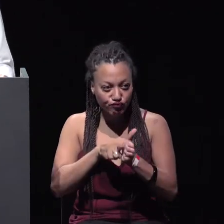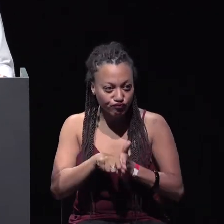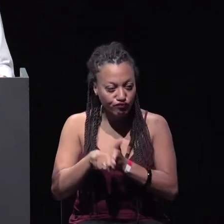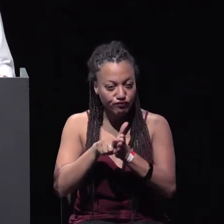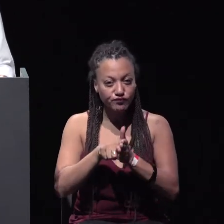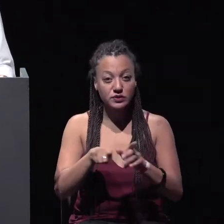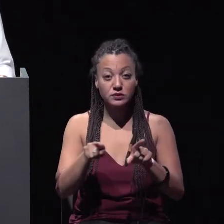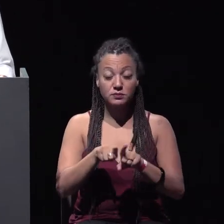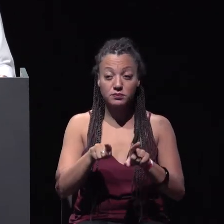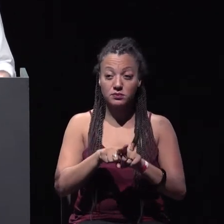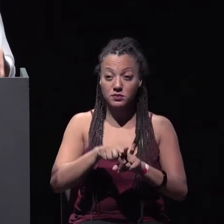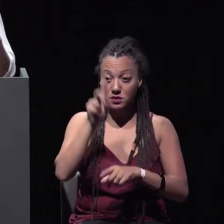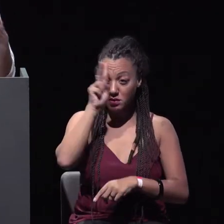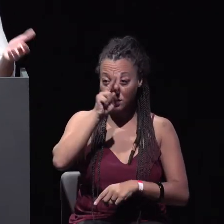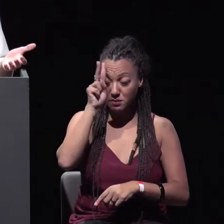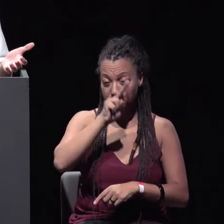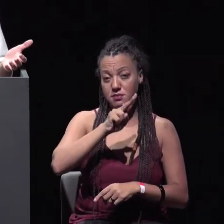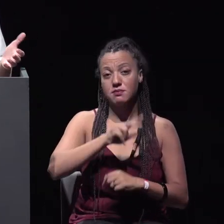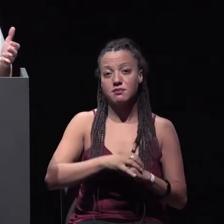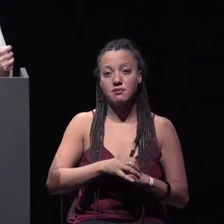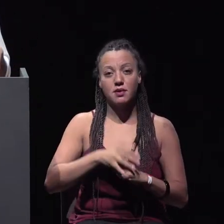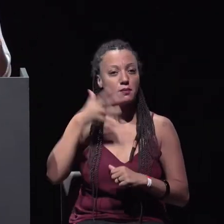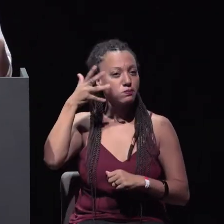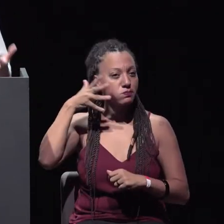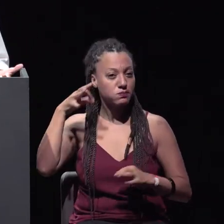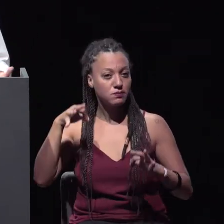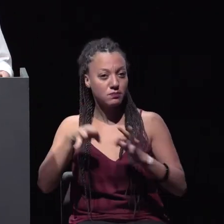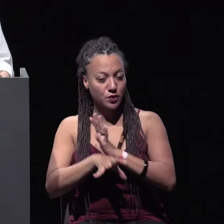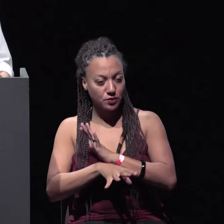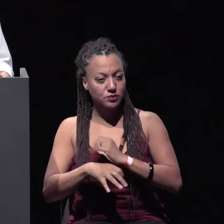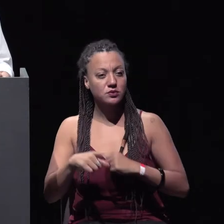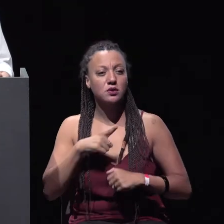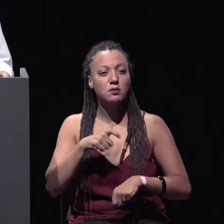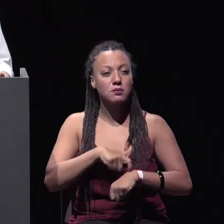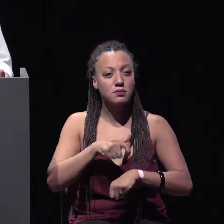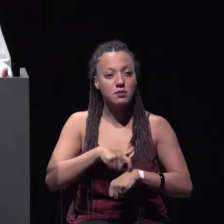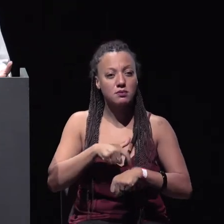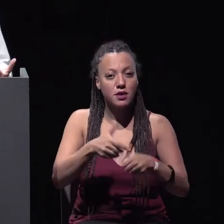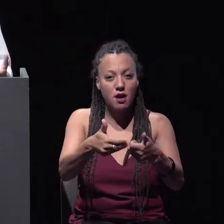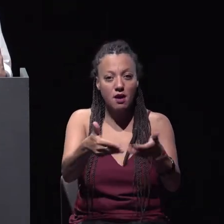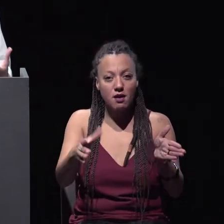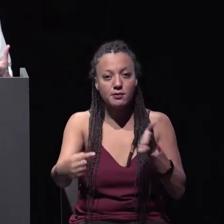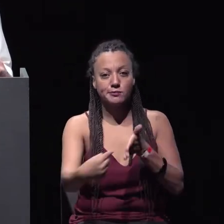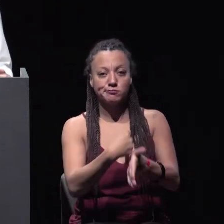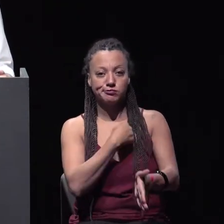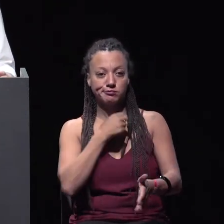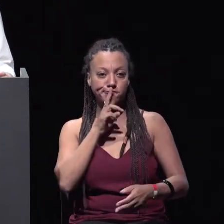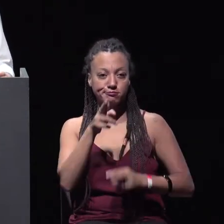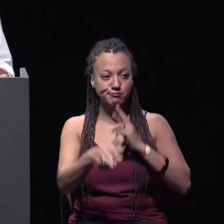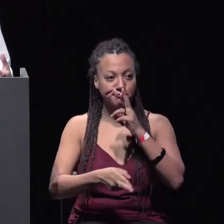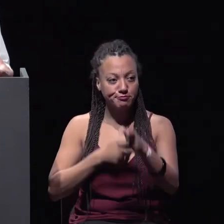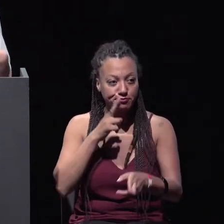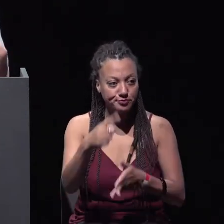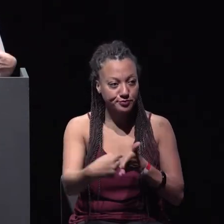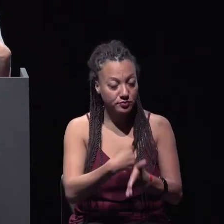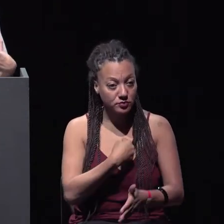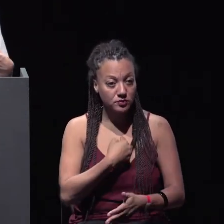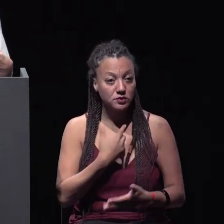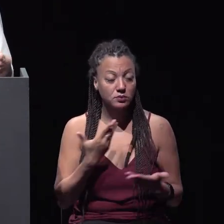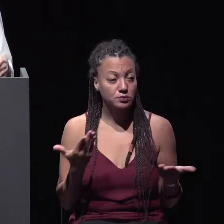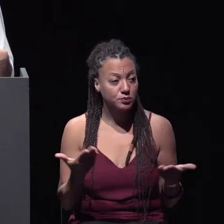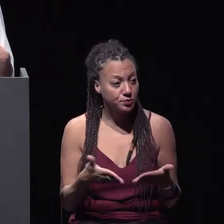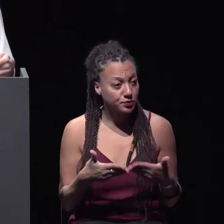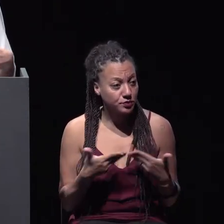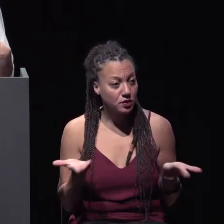destacar pra bem no final das falas assim se abre é a conversa para o público trazer perguntas questões então já vão desde